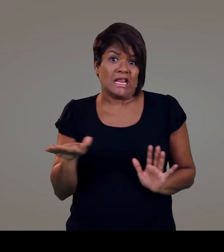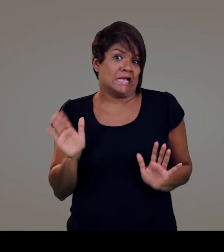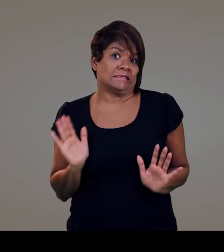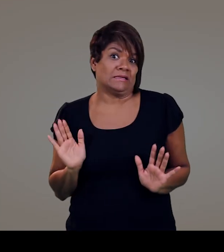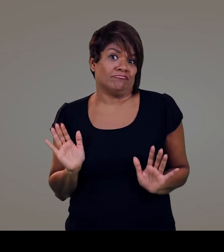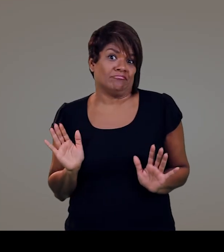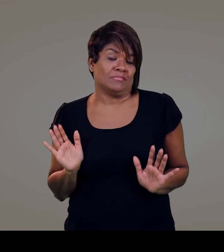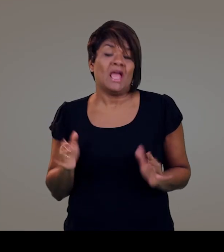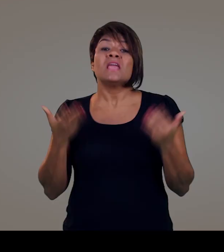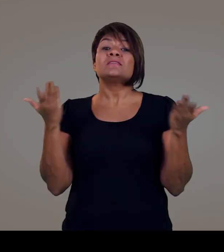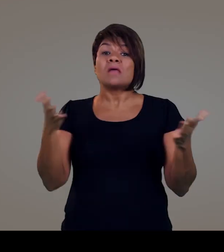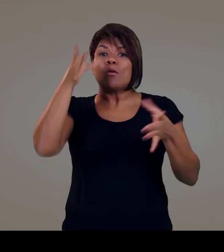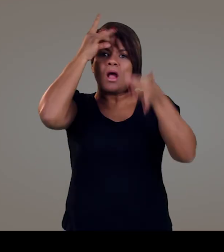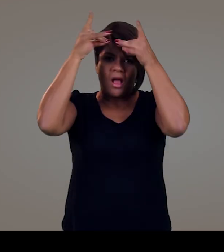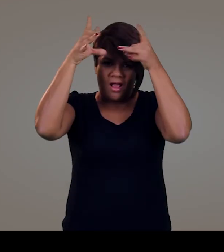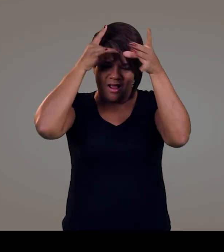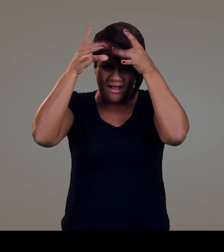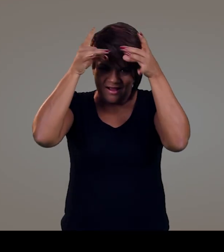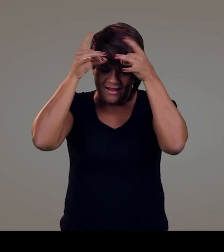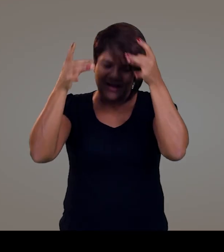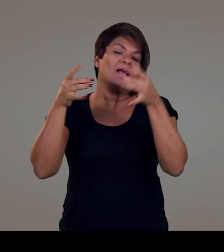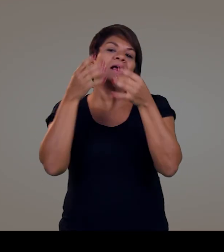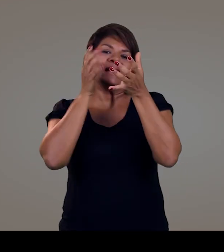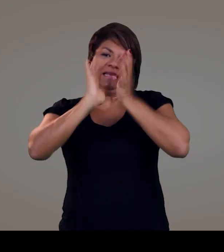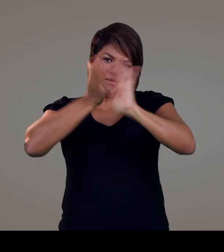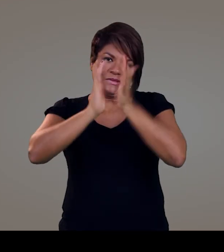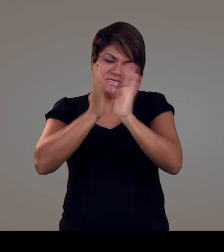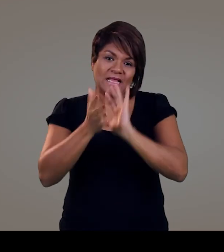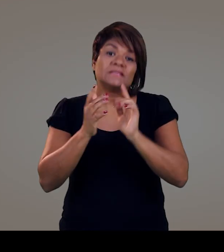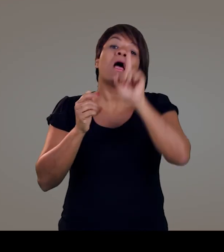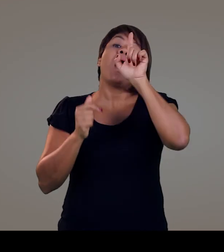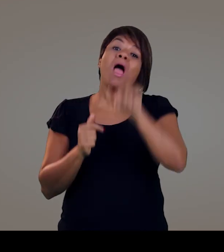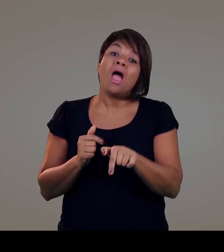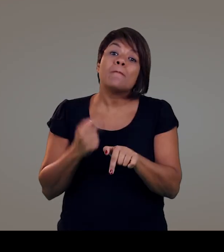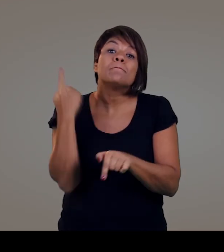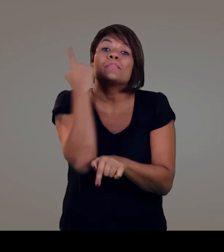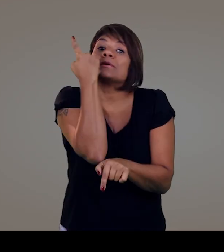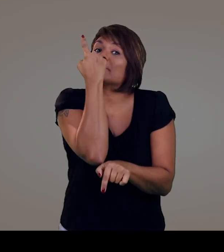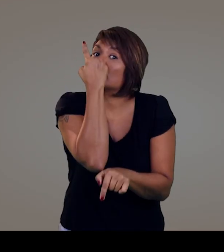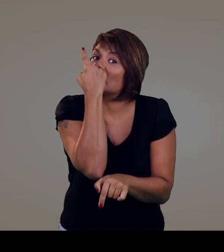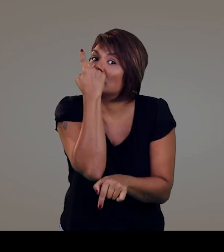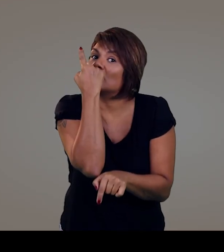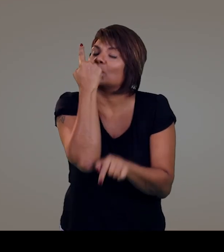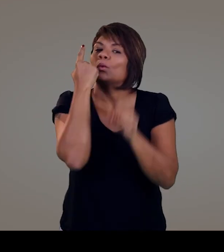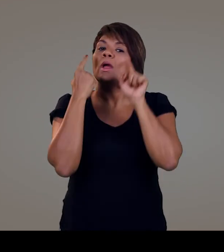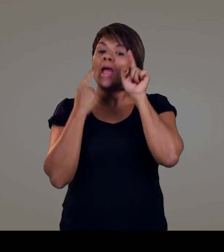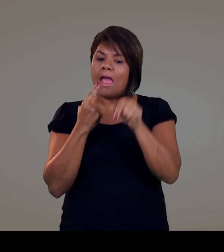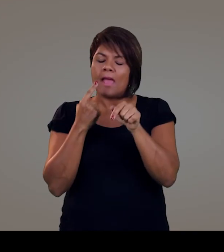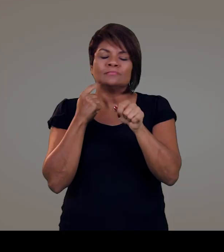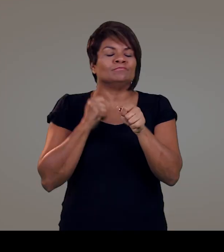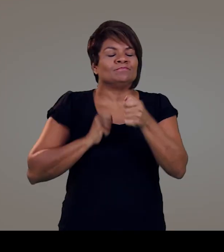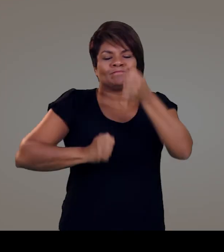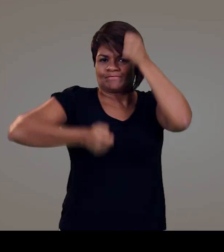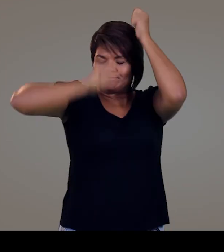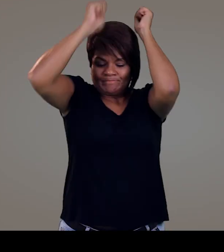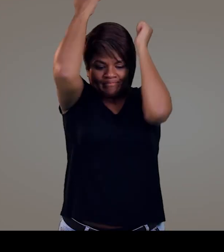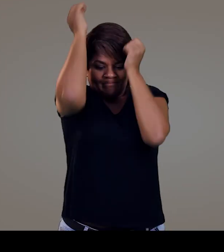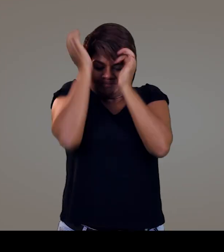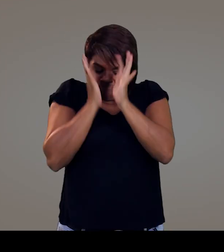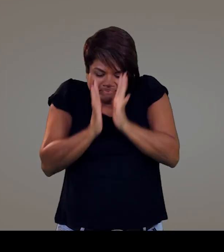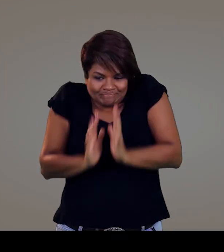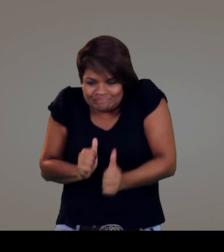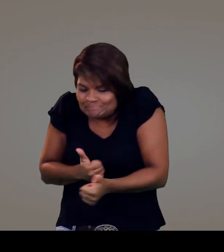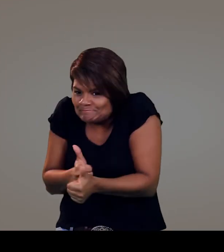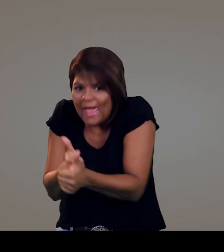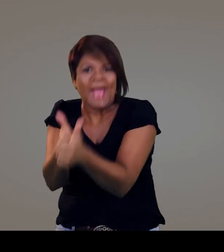Então, adquirir a língua de sinais, o primeiro passo é estar perto da língua de sinais. E estar